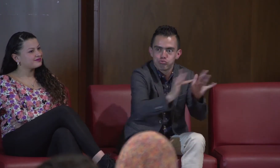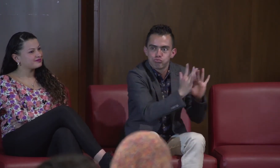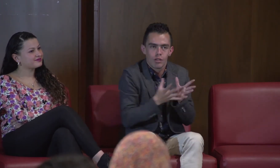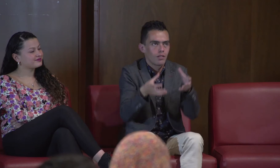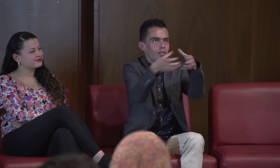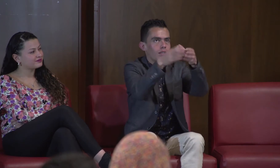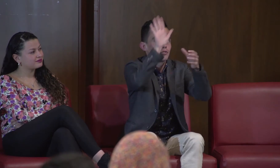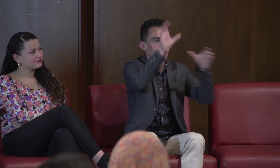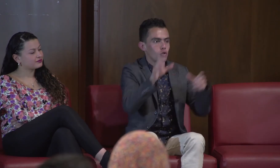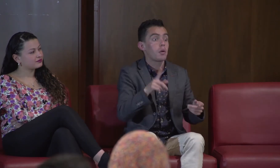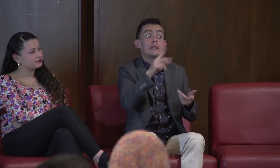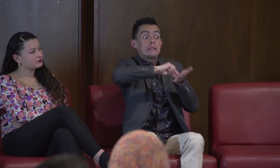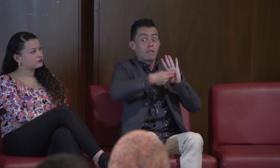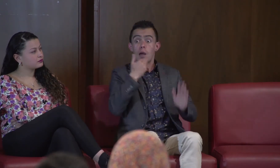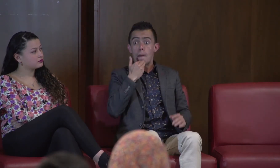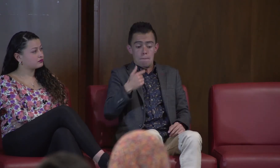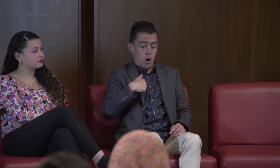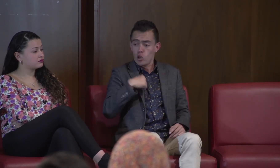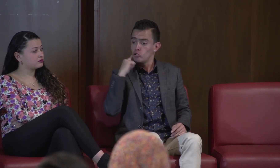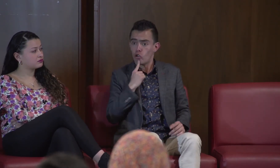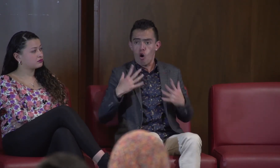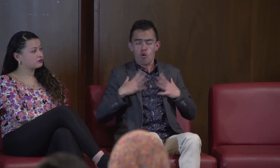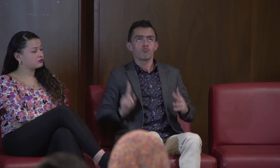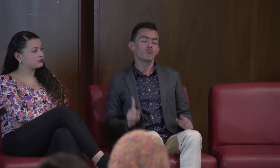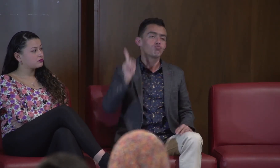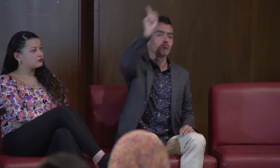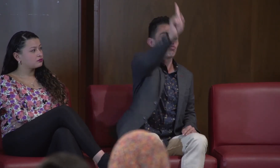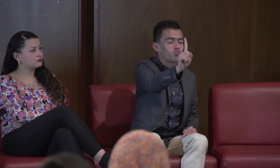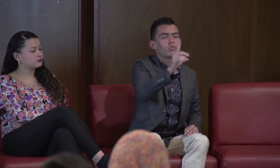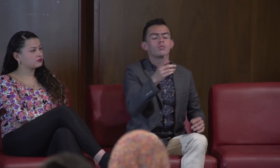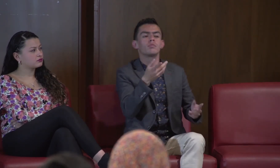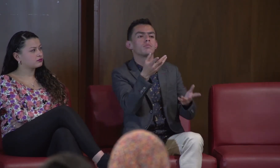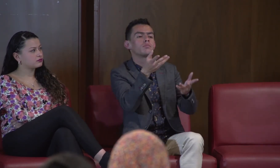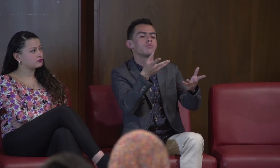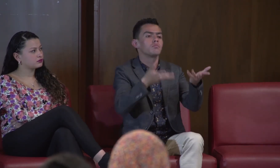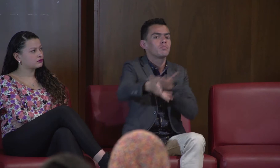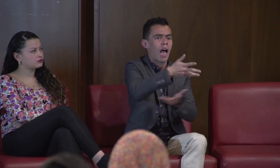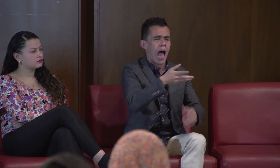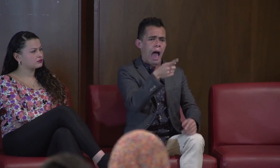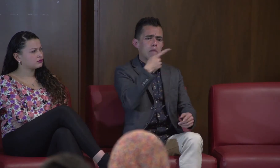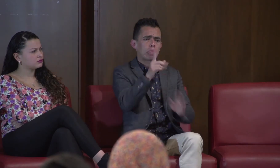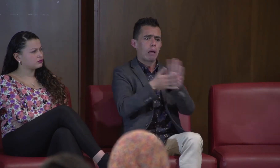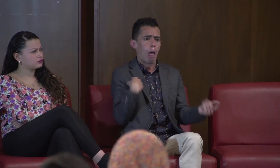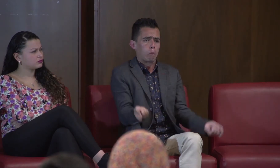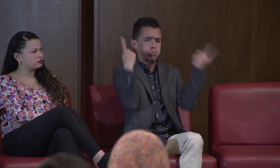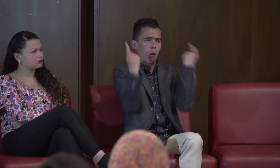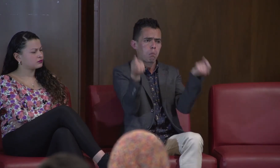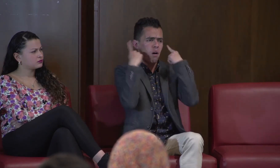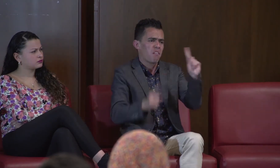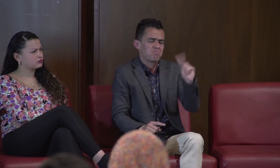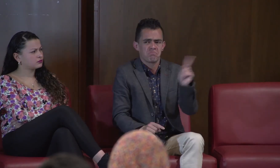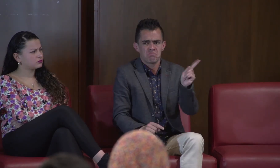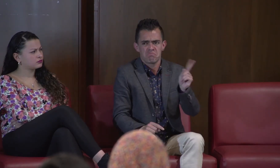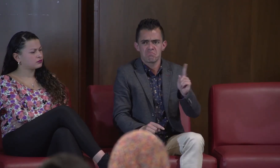Entonces, son experiencias de vida, también depende del contexto, y eso no quiere decir que si un sordo de aquí de Bogotá va a interactuar con un